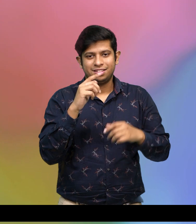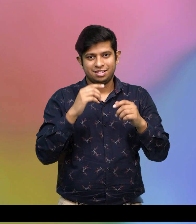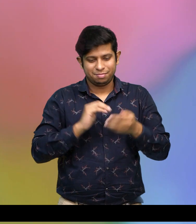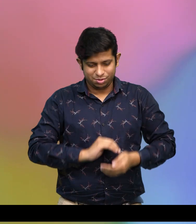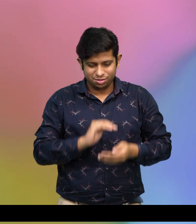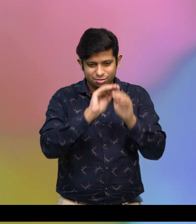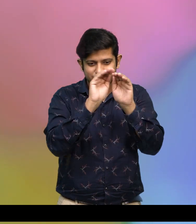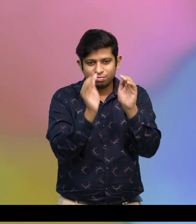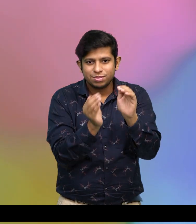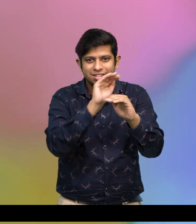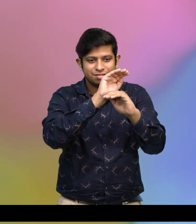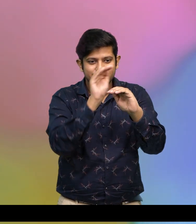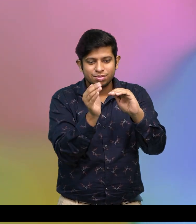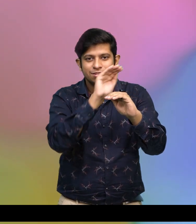3. ట్రిప్లోబ్లాస్టిక్.